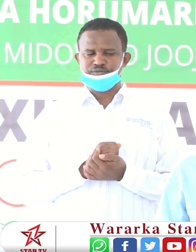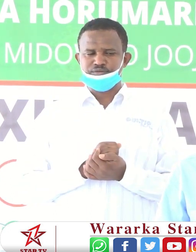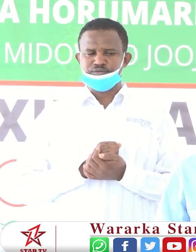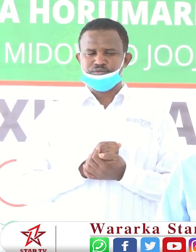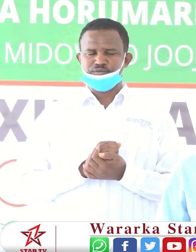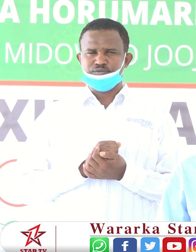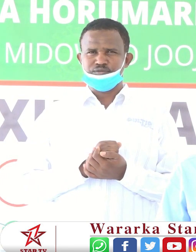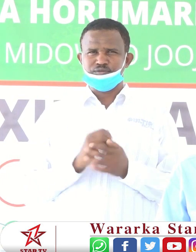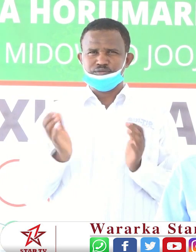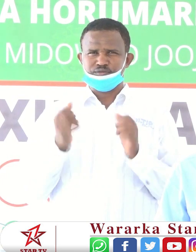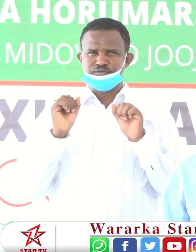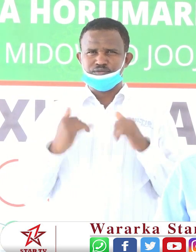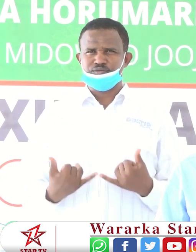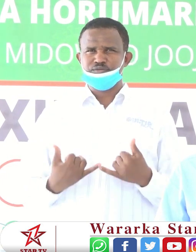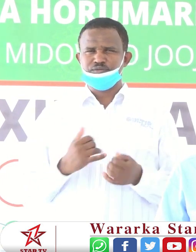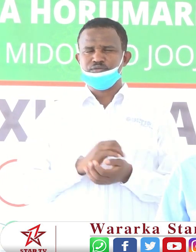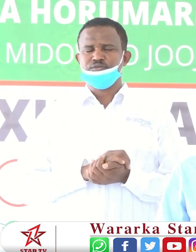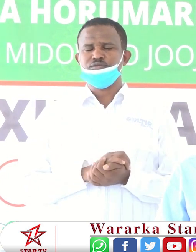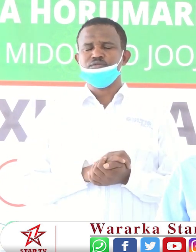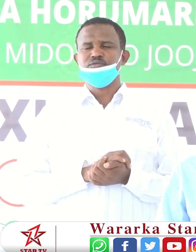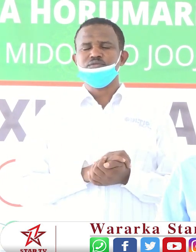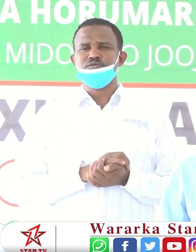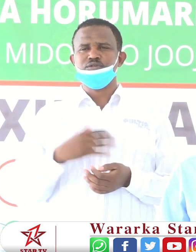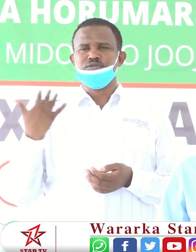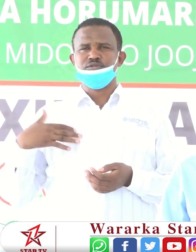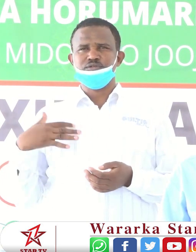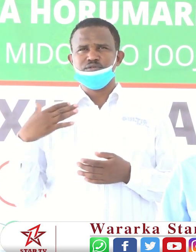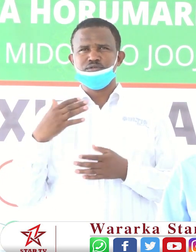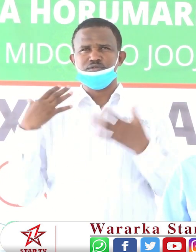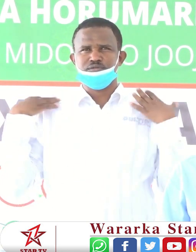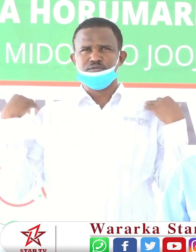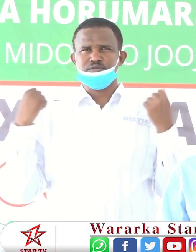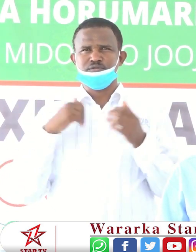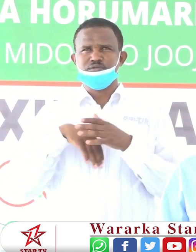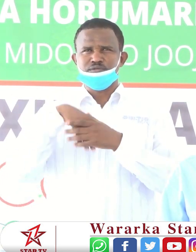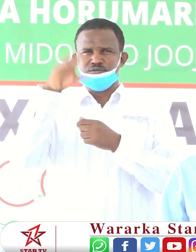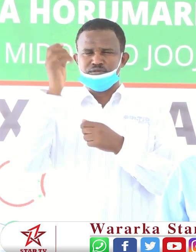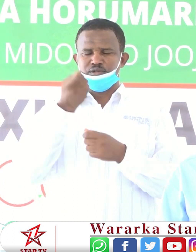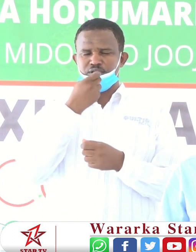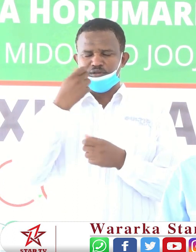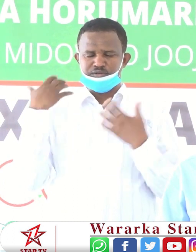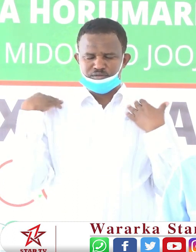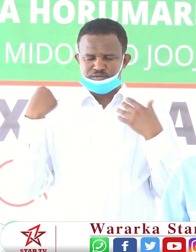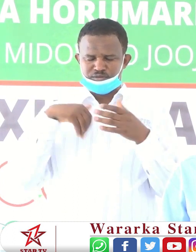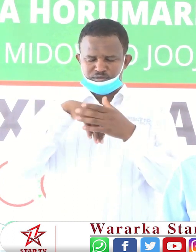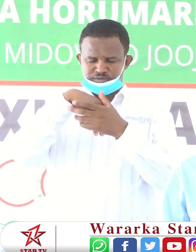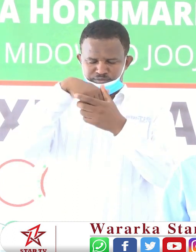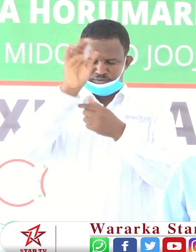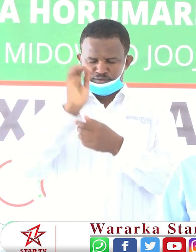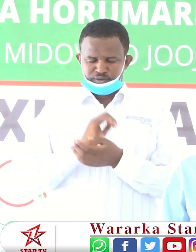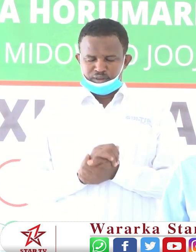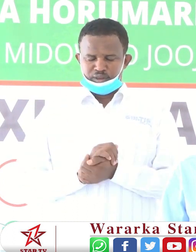waxa kale oo jirta dadka ka bogsaday cudurka waa 19 qof ee laga